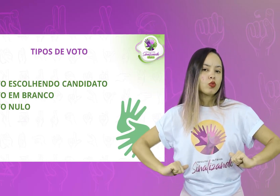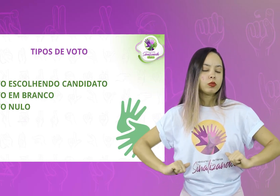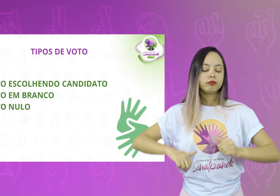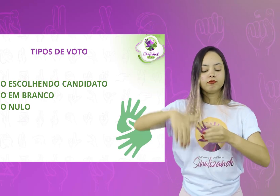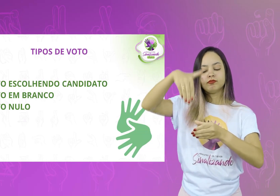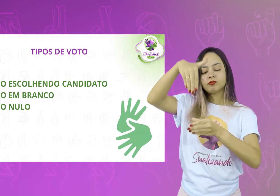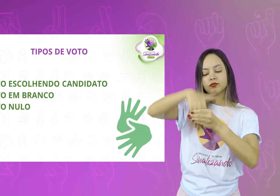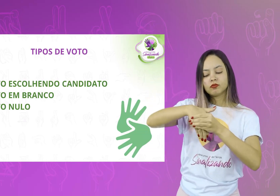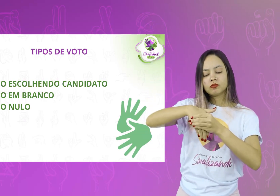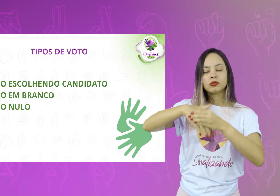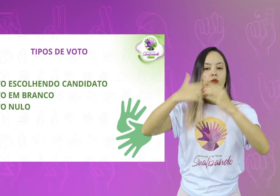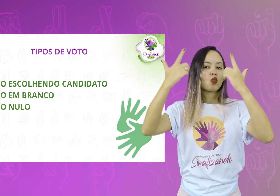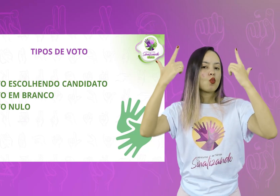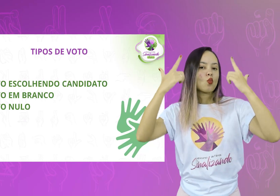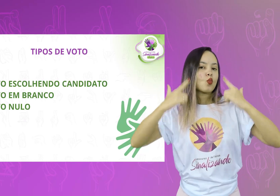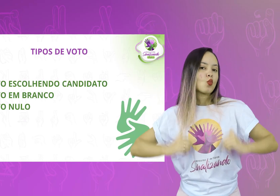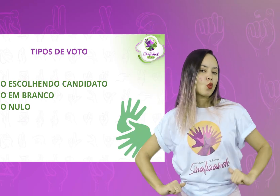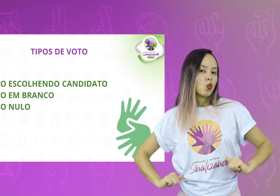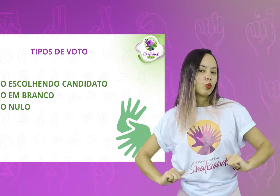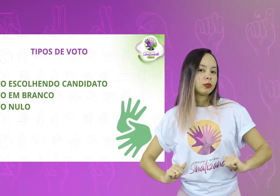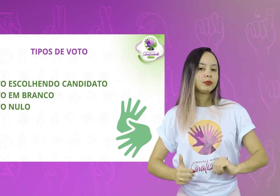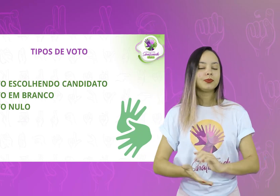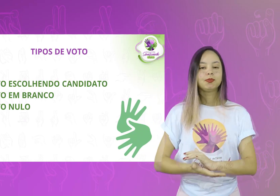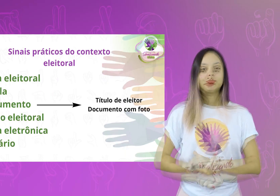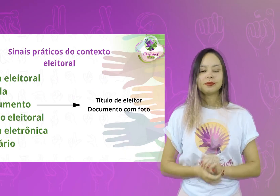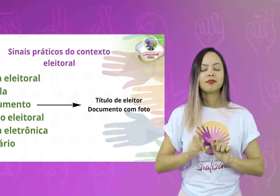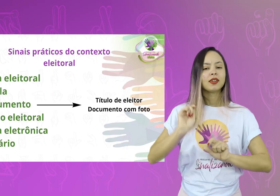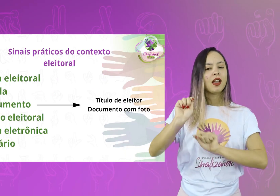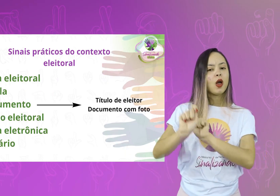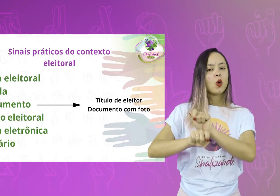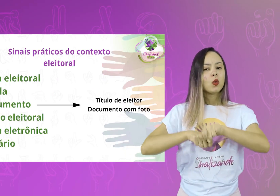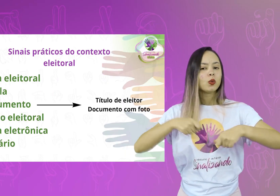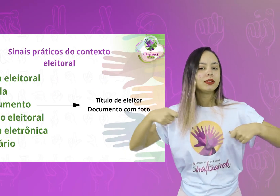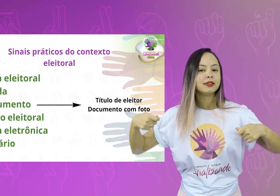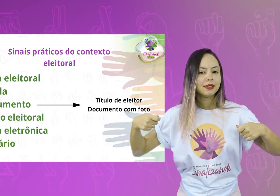voto nulo. Voto nulo.